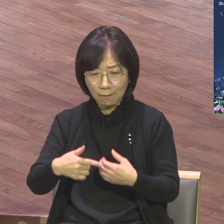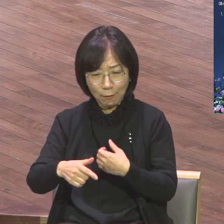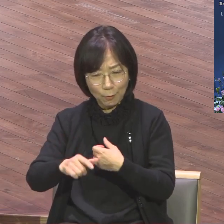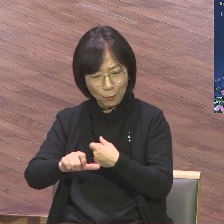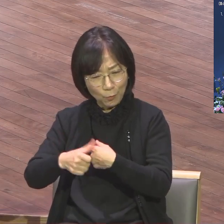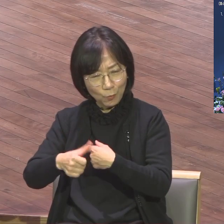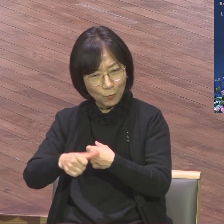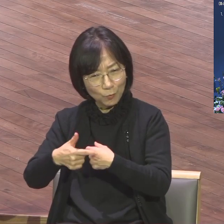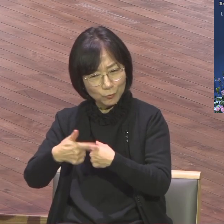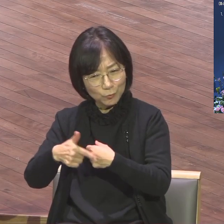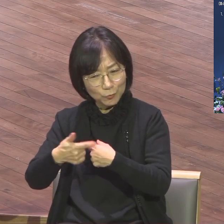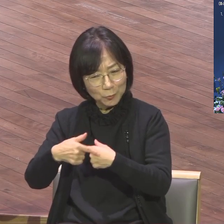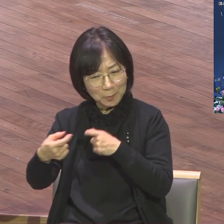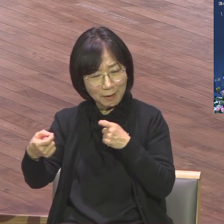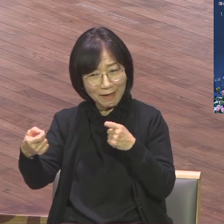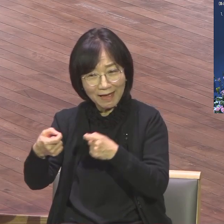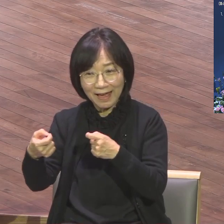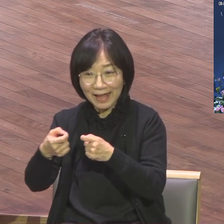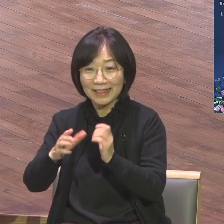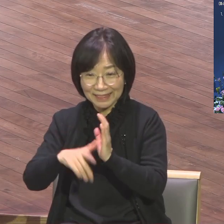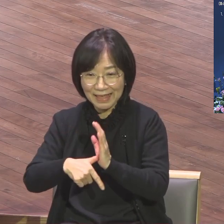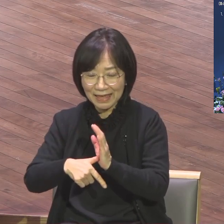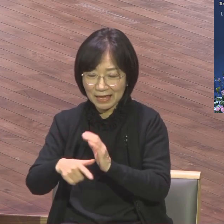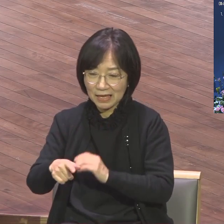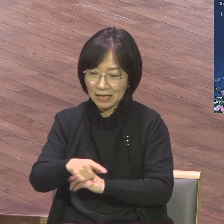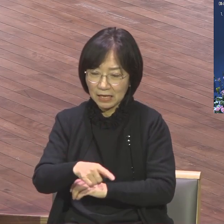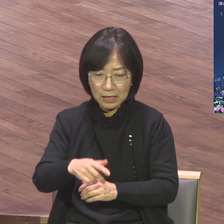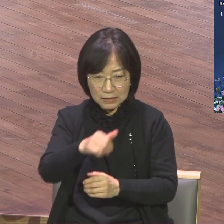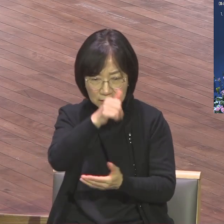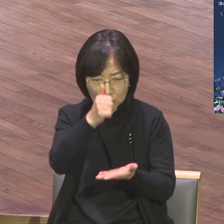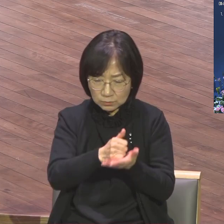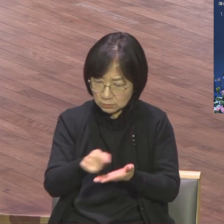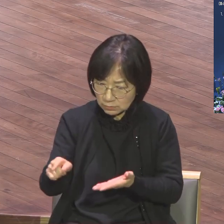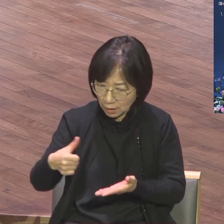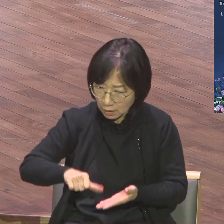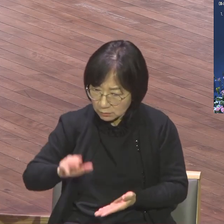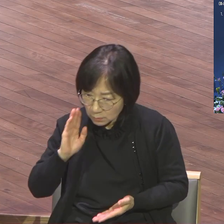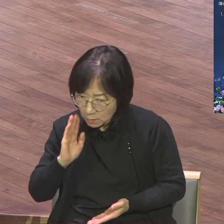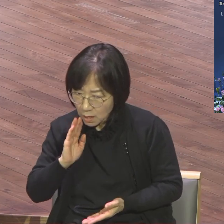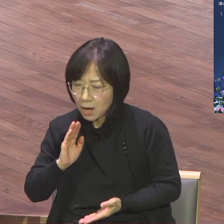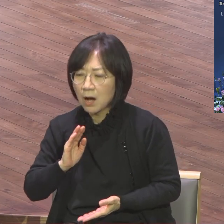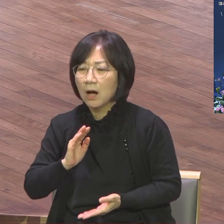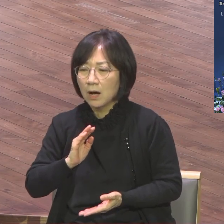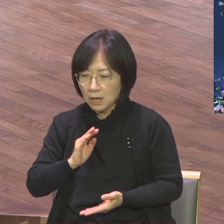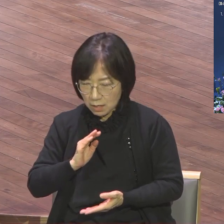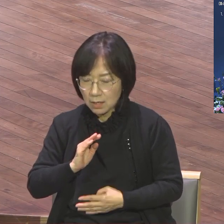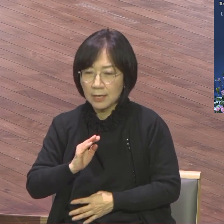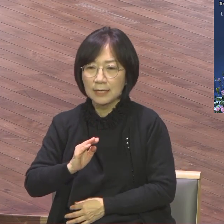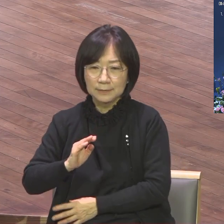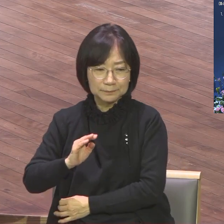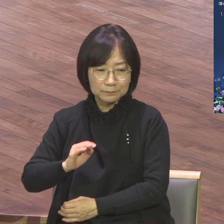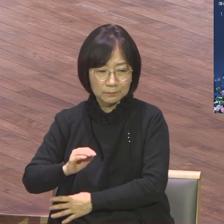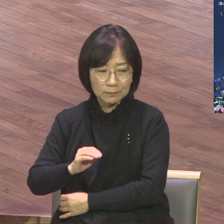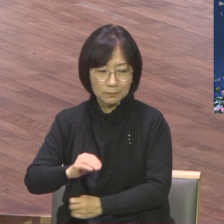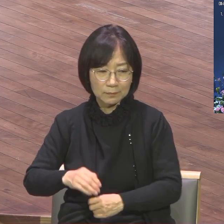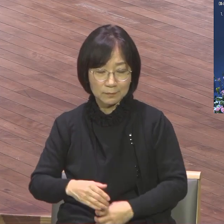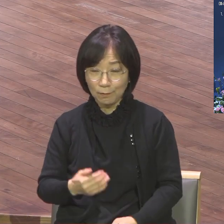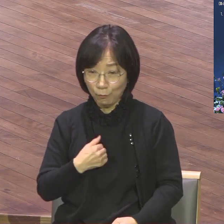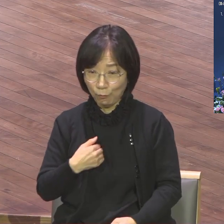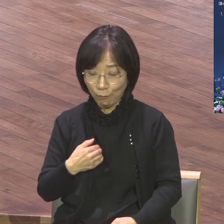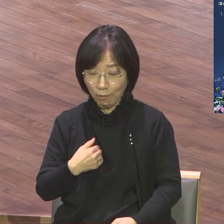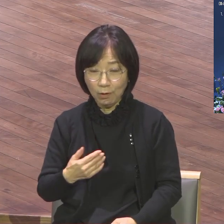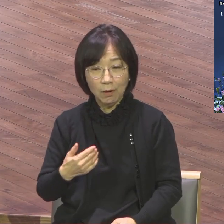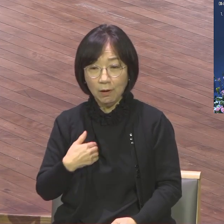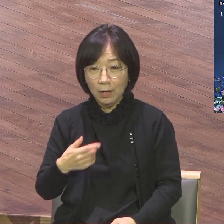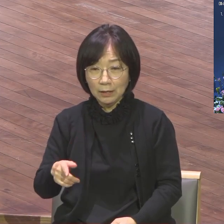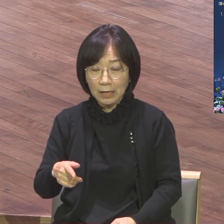이제 졸업을 한다 그래서 그걸 알고 그 고준자 장로님 우리는 생각도 안 했어요. 우리는